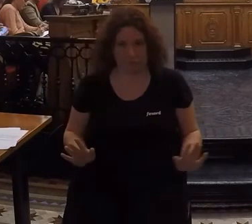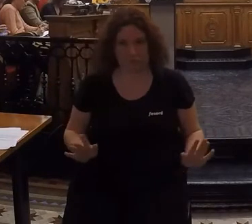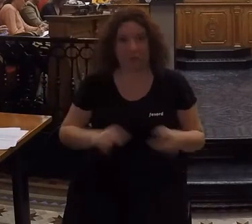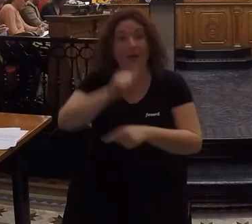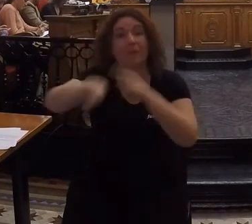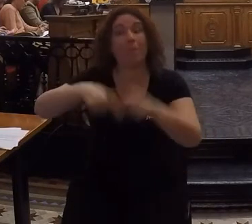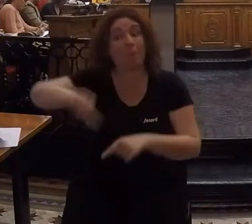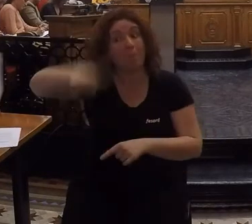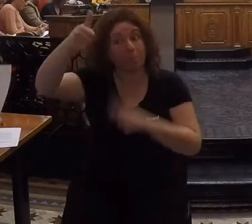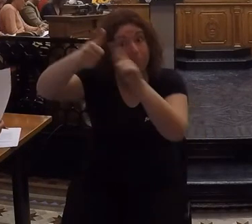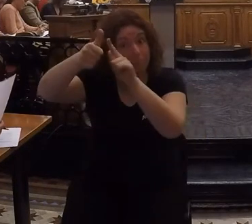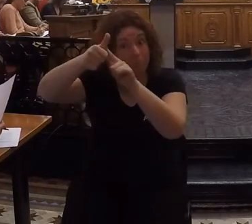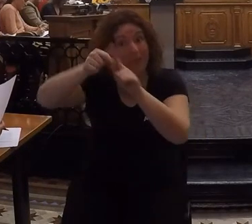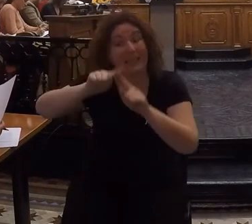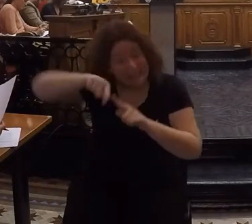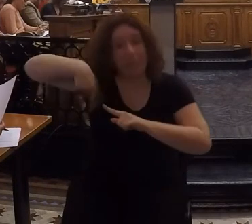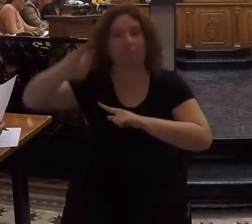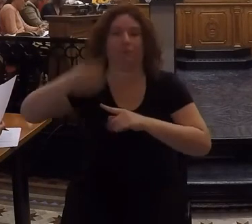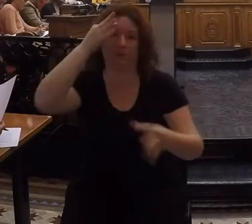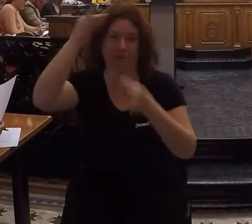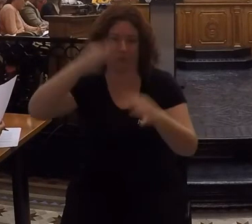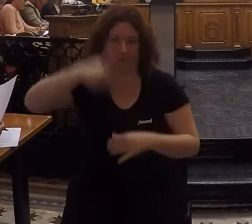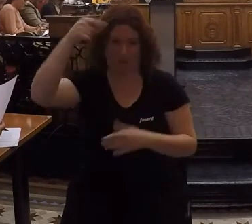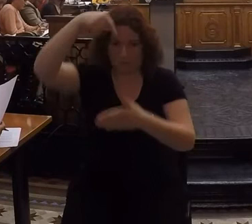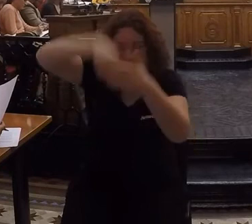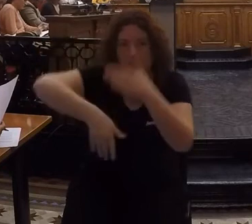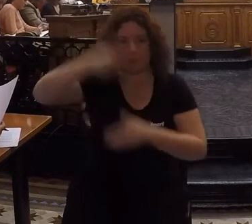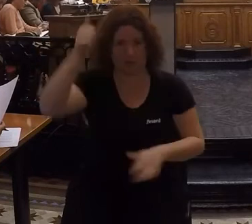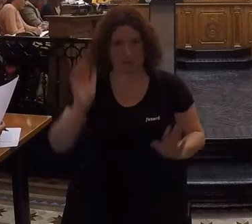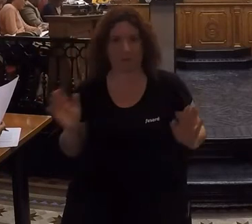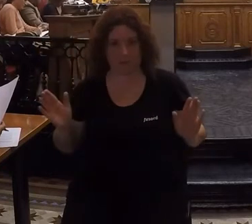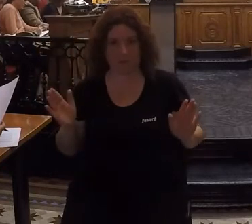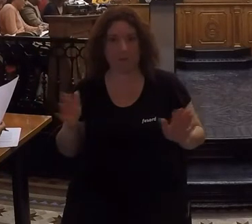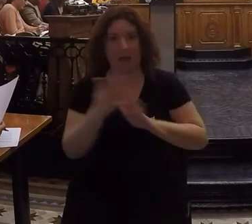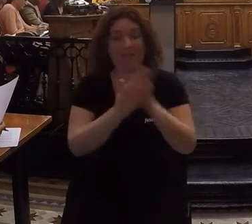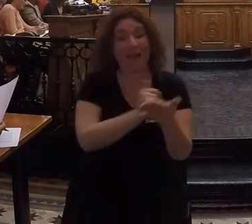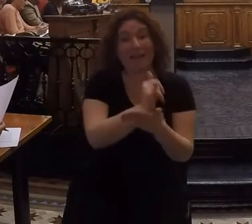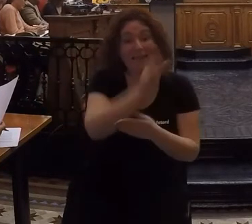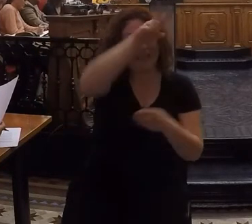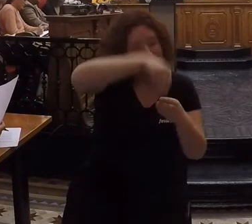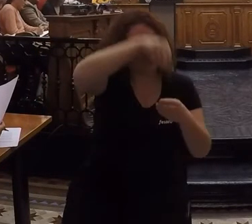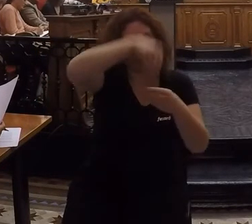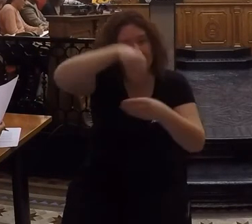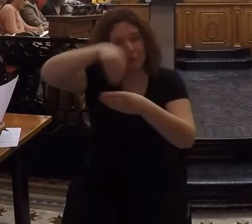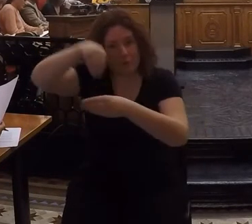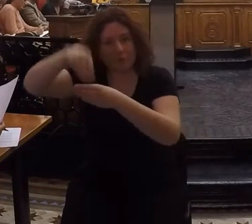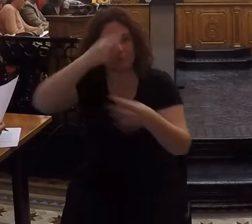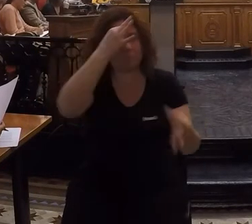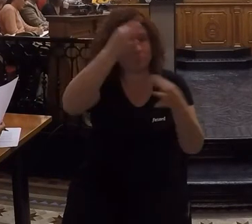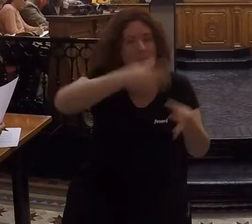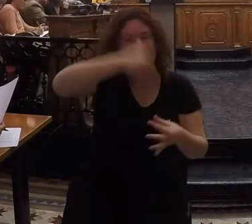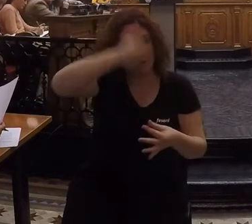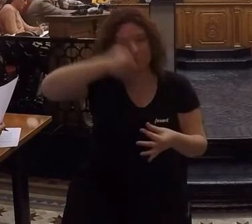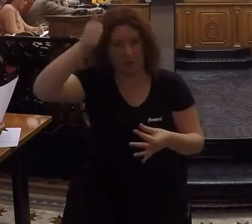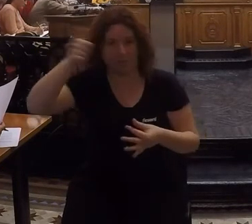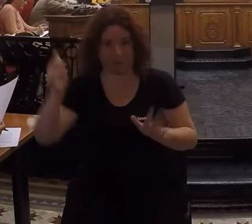solicitud se concretarán, tanto en lo que se refiere a las actuaciones a realizar como al importe de la ejecución. No